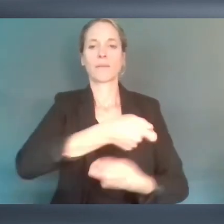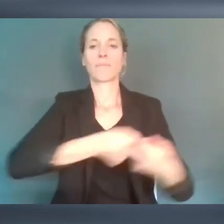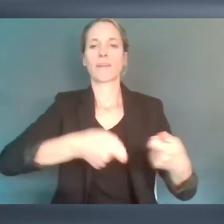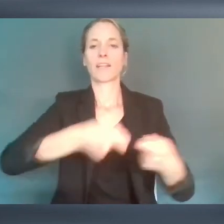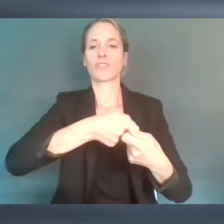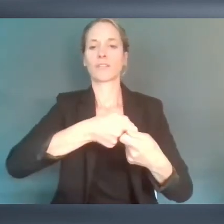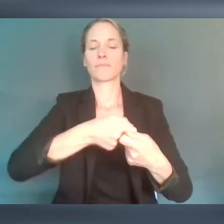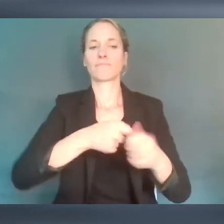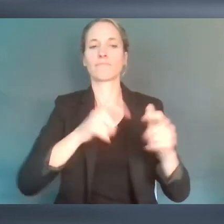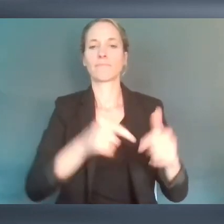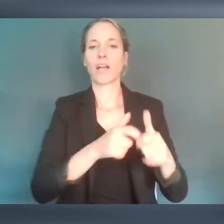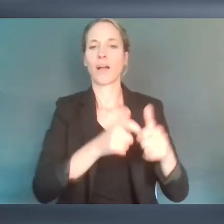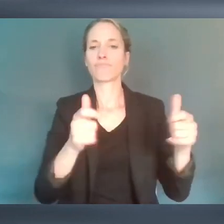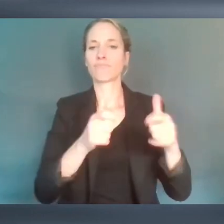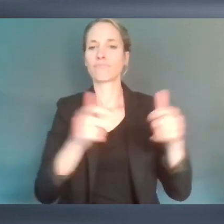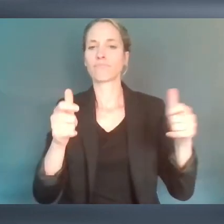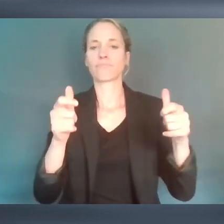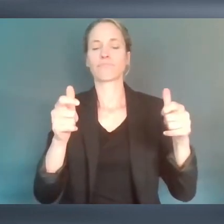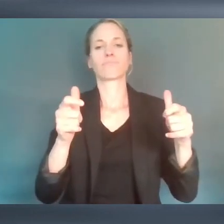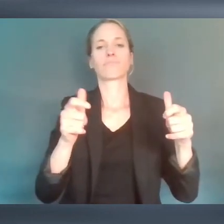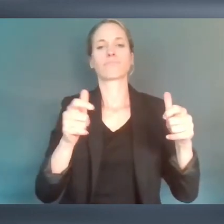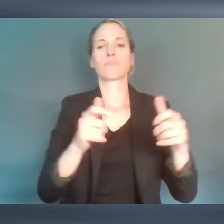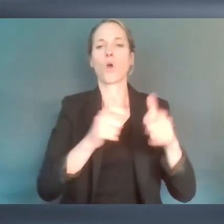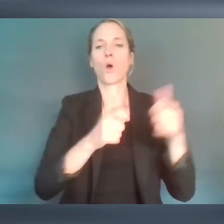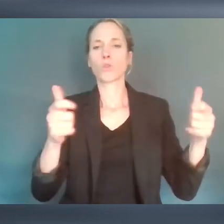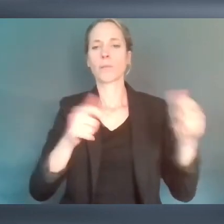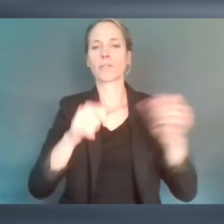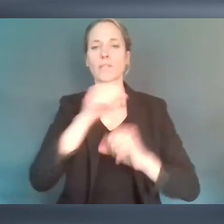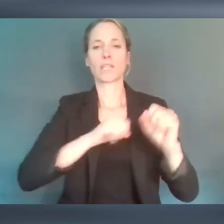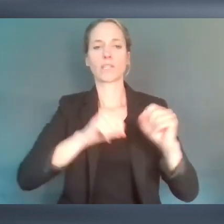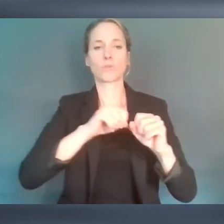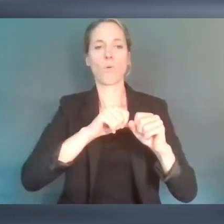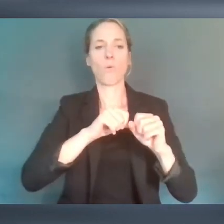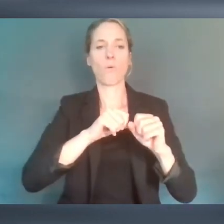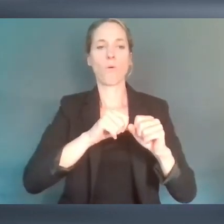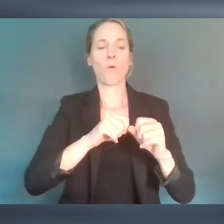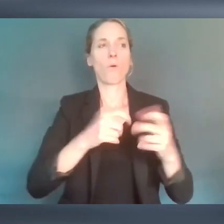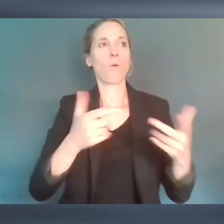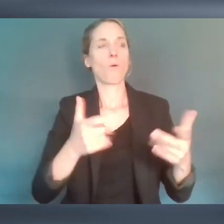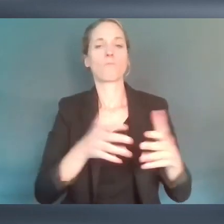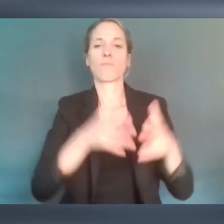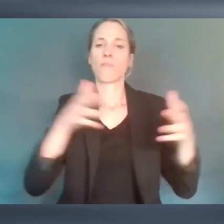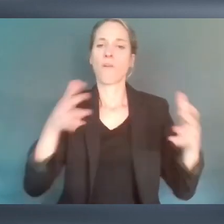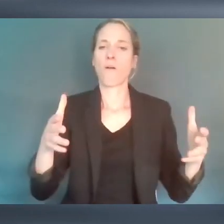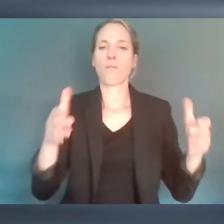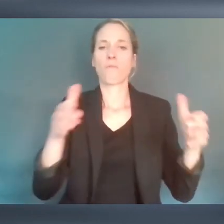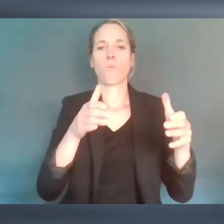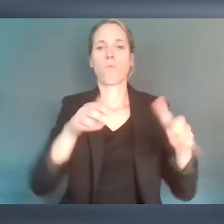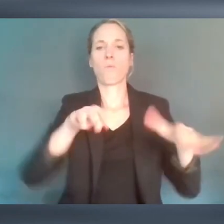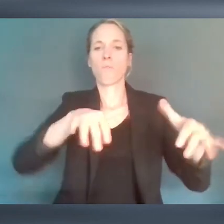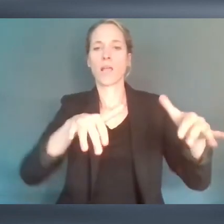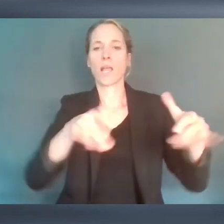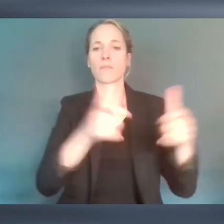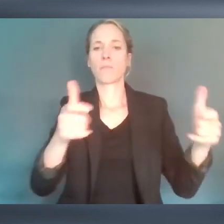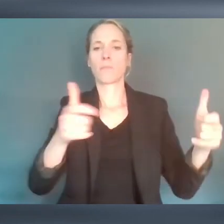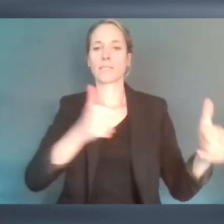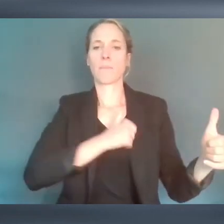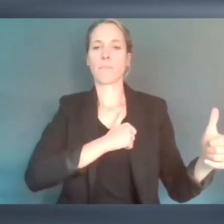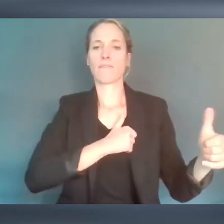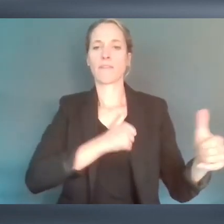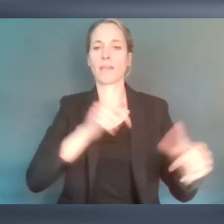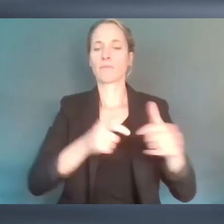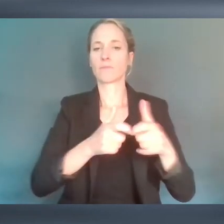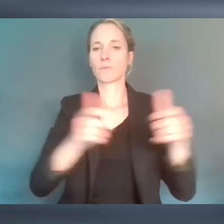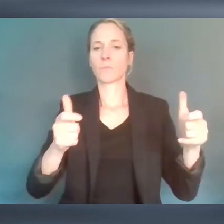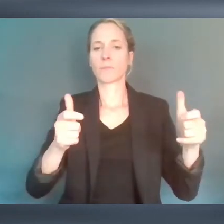sont privées ou publiques, des entreprises privées qui peuvent être grandes ou moyennes, parfois familiales, et tout cela